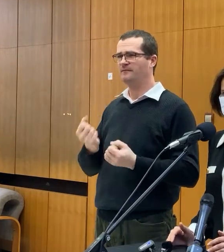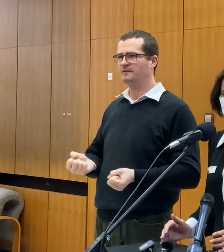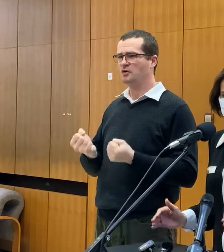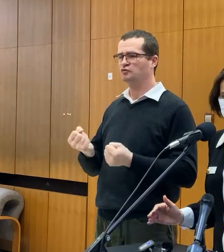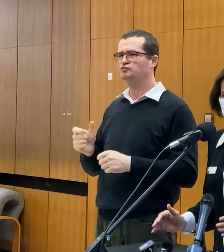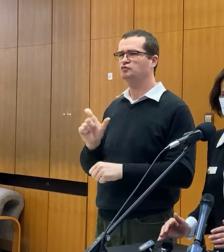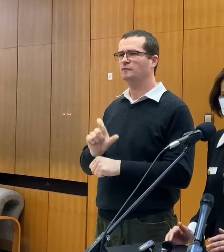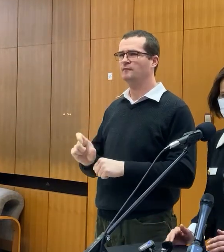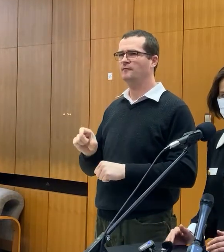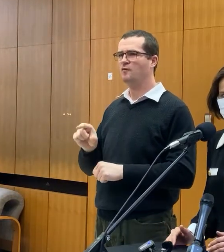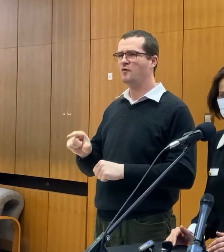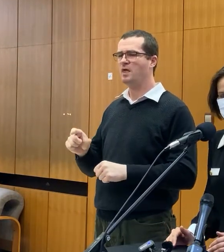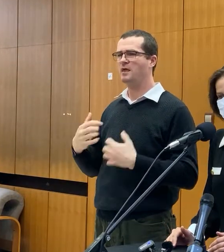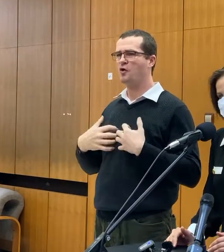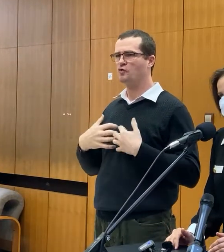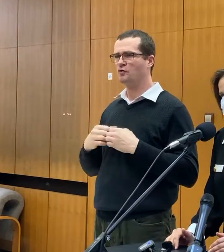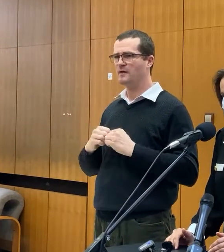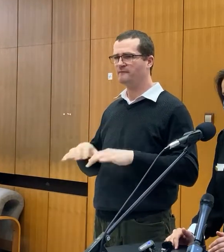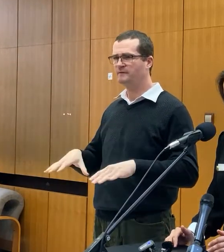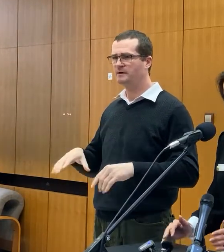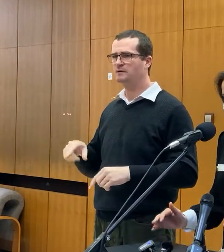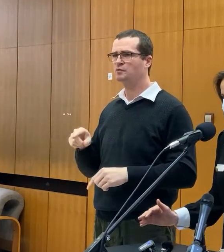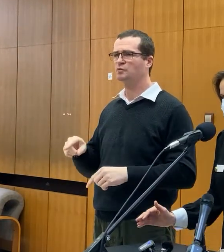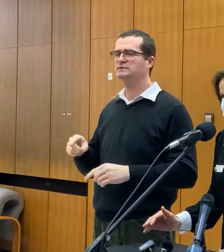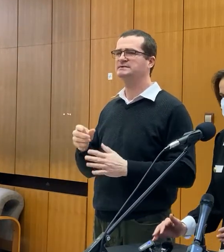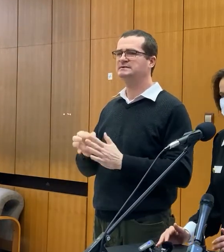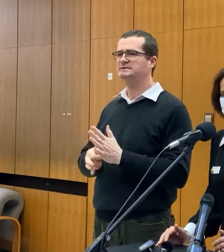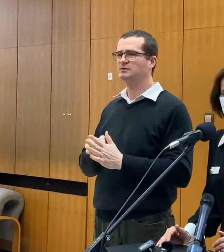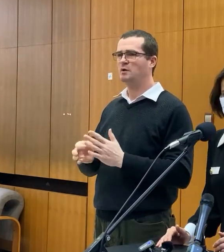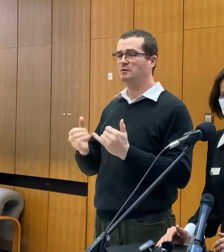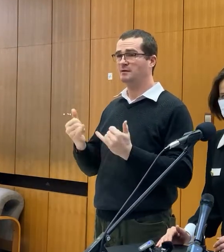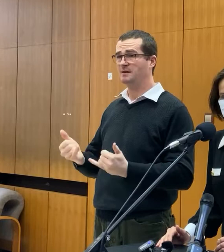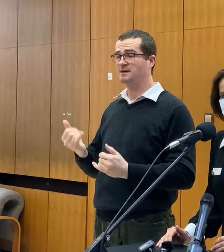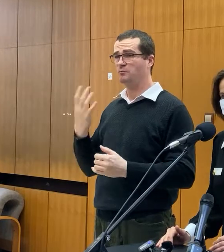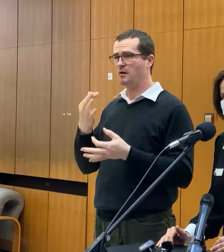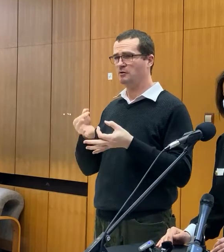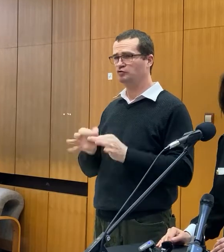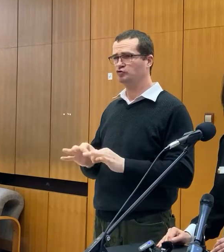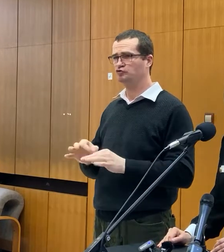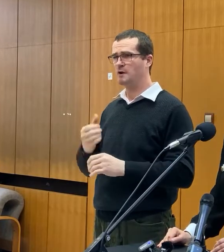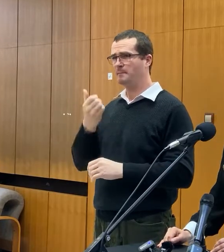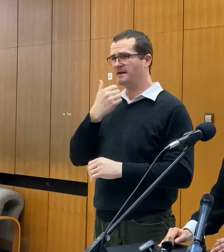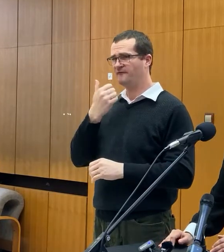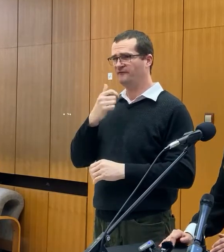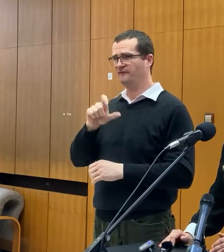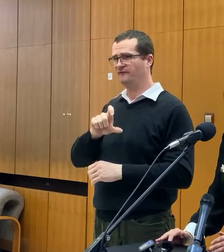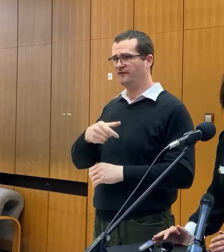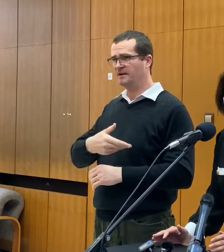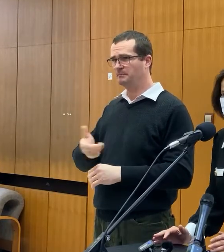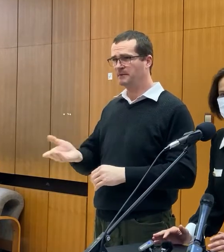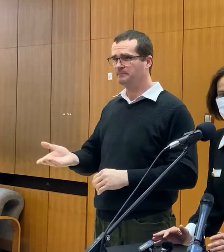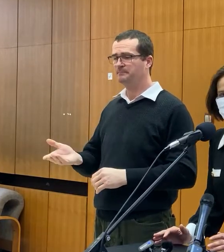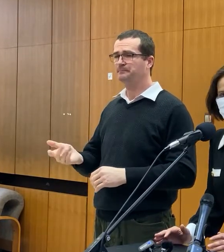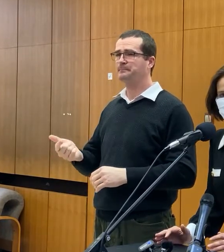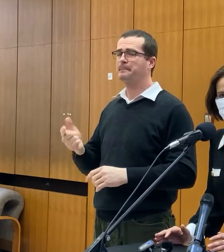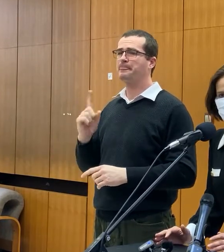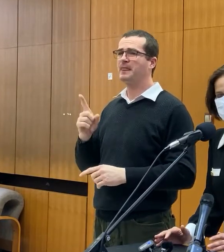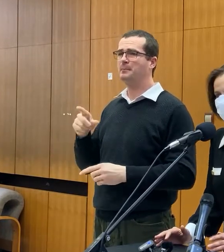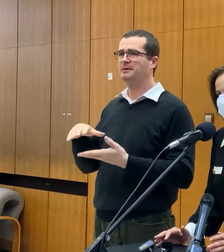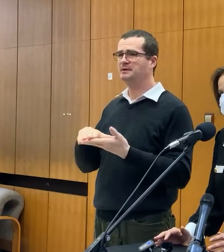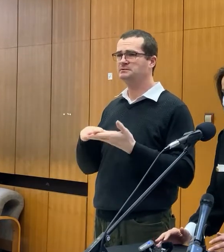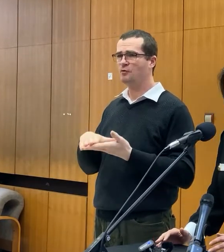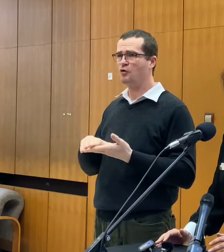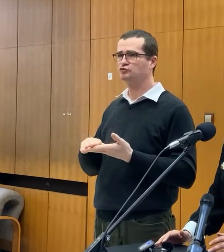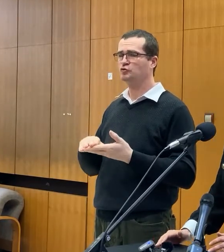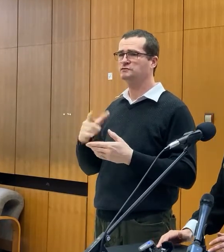ohľadom aj na pandémiu a situáciu, ktorá bola zložitá pre podnikateľské prostredie, aby nám jednoducho tieto